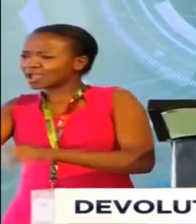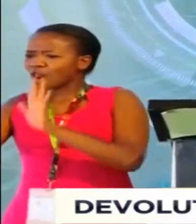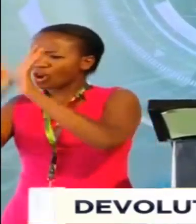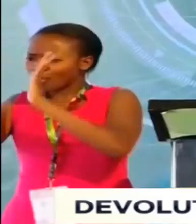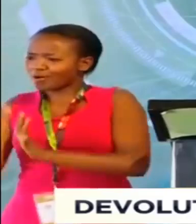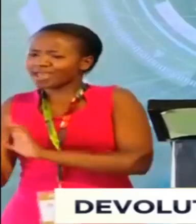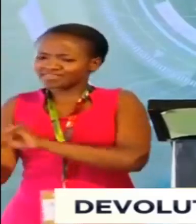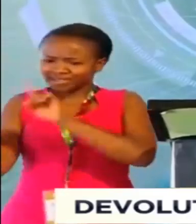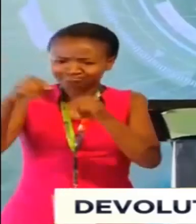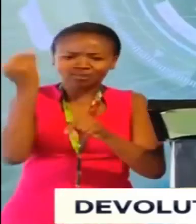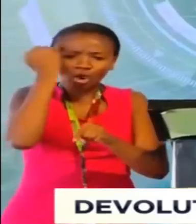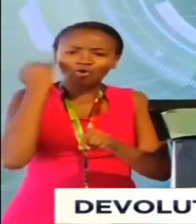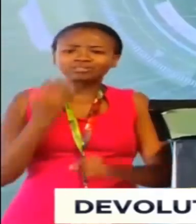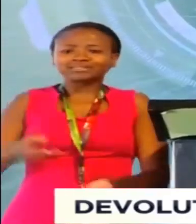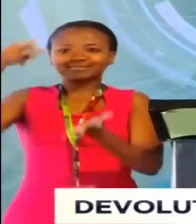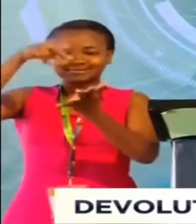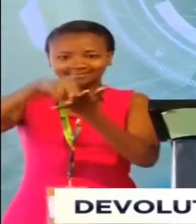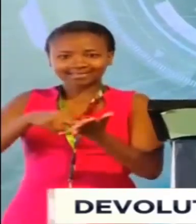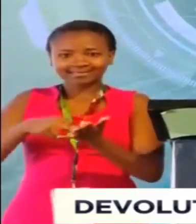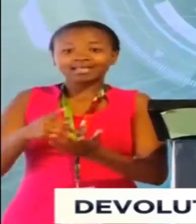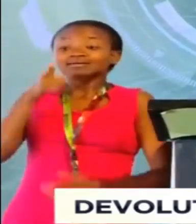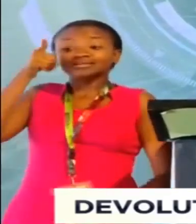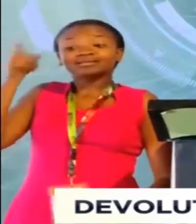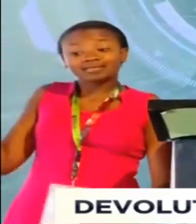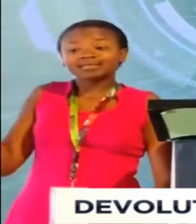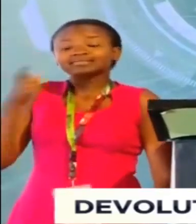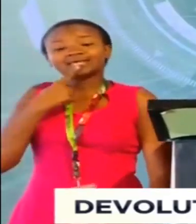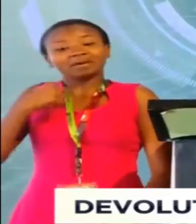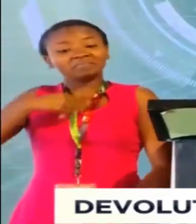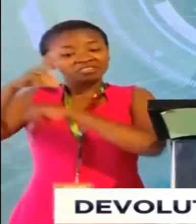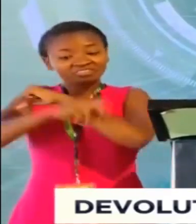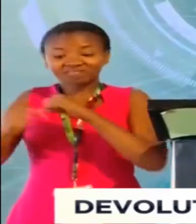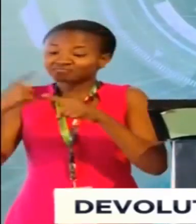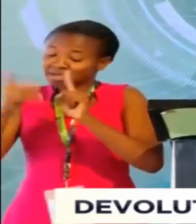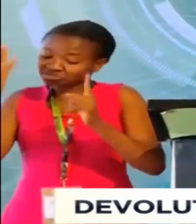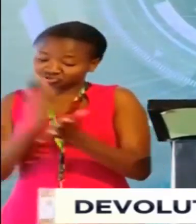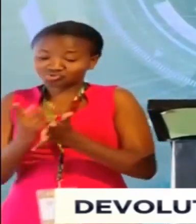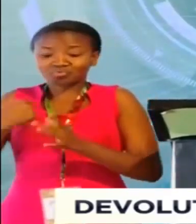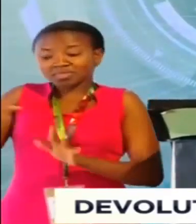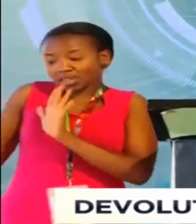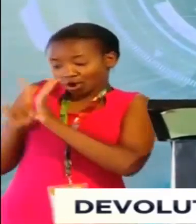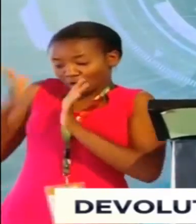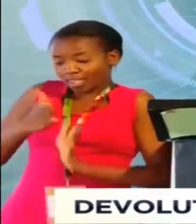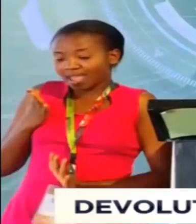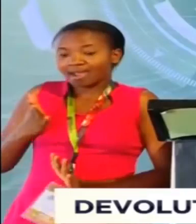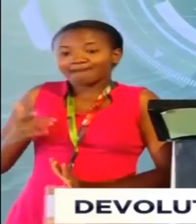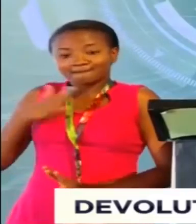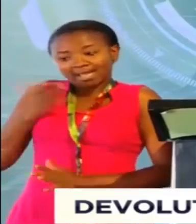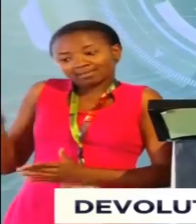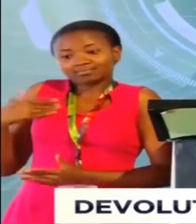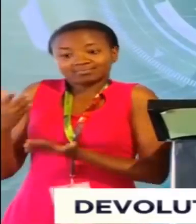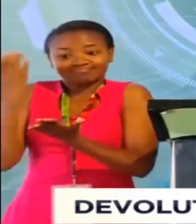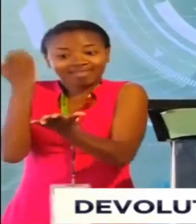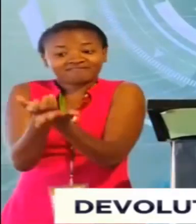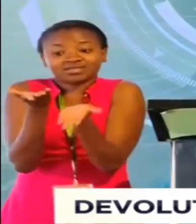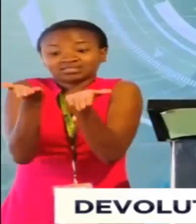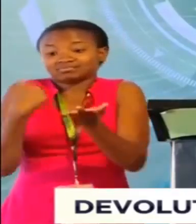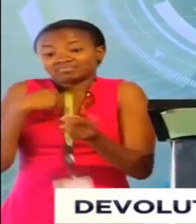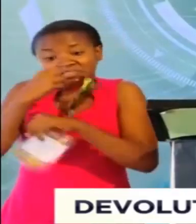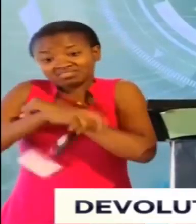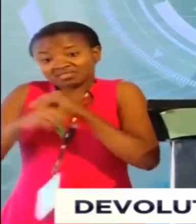kotini ndio usimame mbele ya koti useme huyu amesema nimeiba, lakini mimi na wakili wangu hii ndio ushahidi wangu ya kwamba mimi siku.